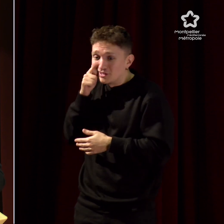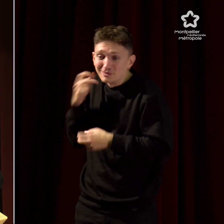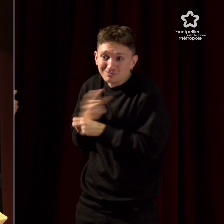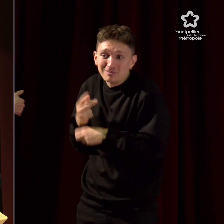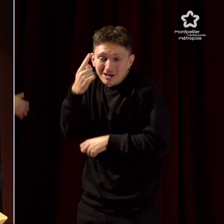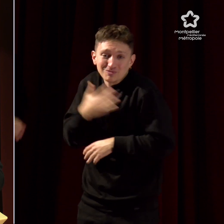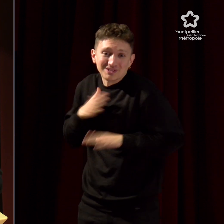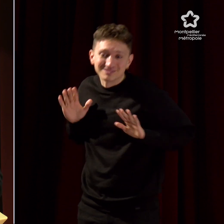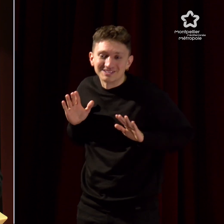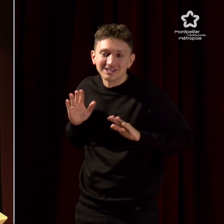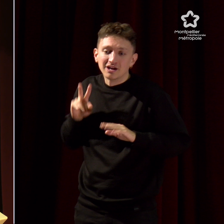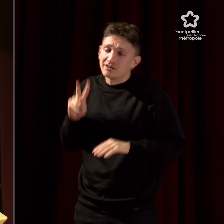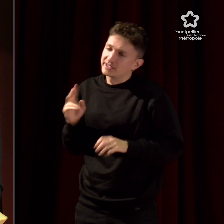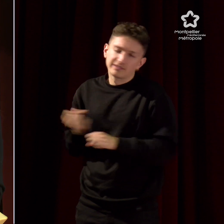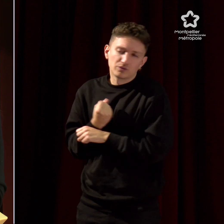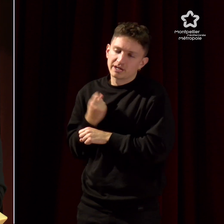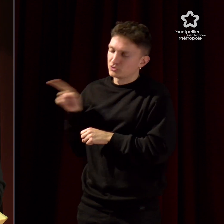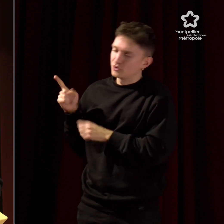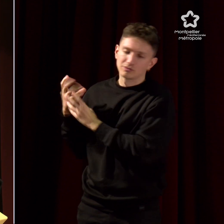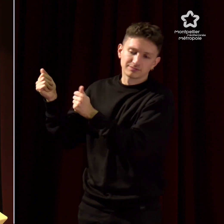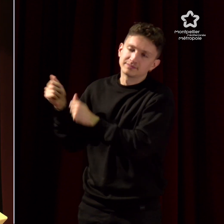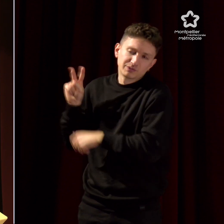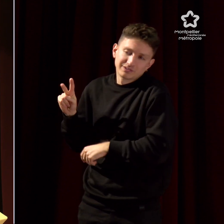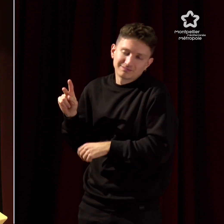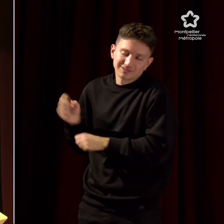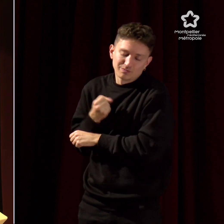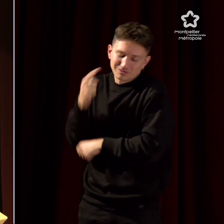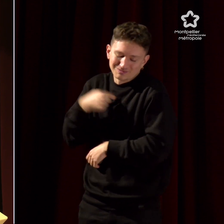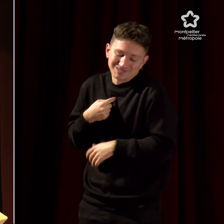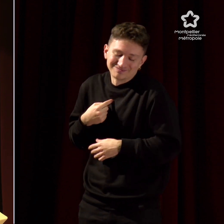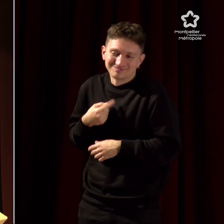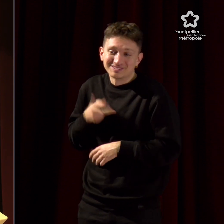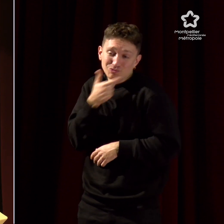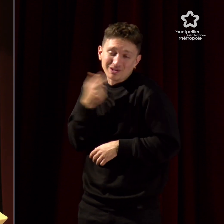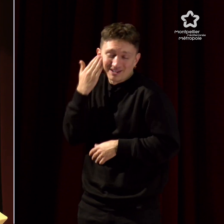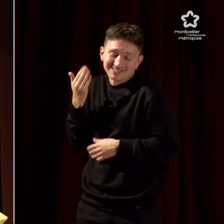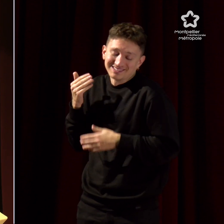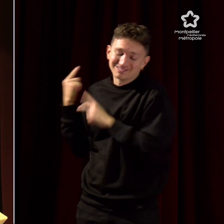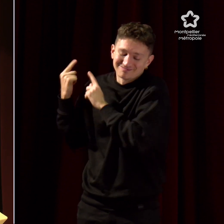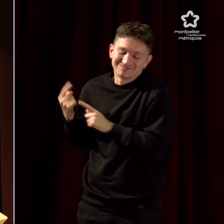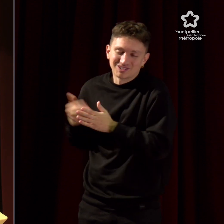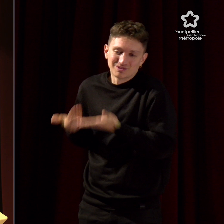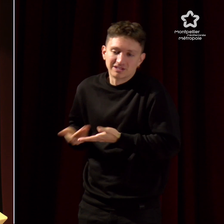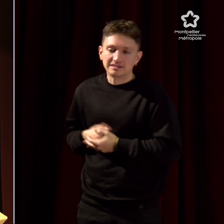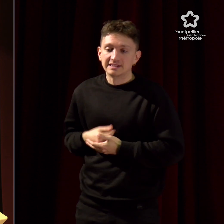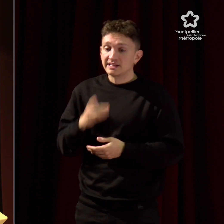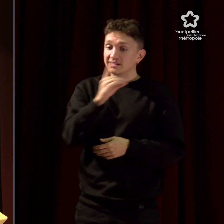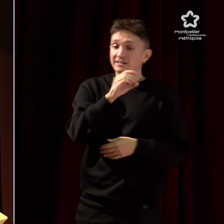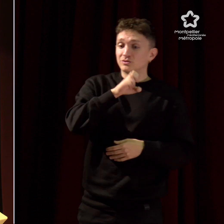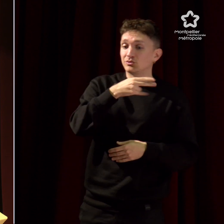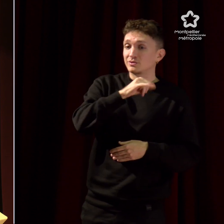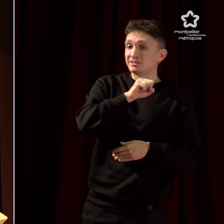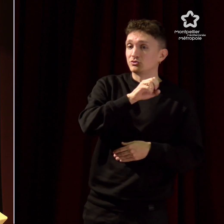je trouve, ça aurait été sympa qu'il reste, quoi, voilà. Mais voilà où on en est là-dessus. Et Denisova, pareil, hein,